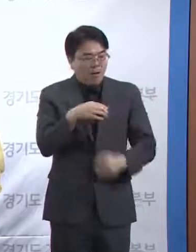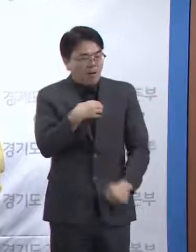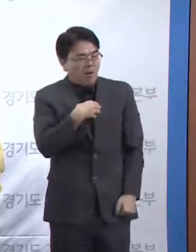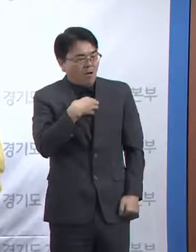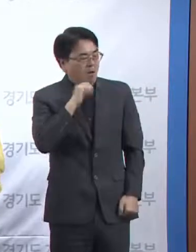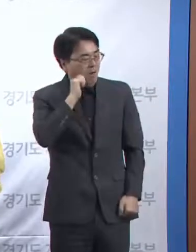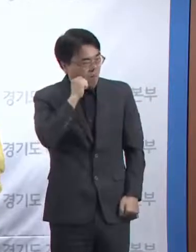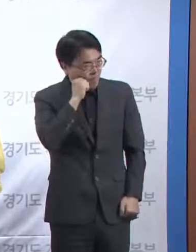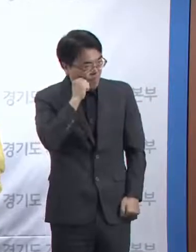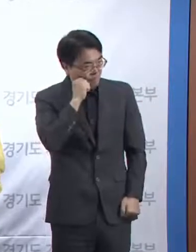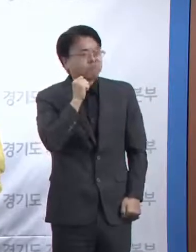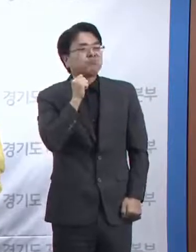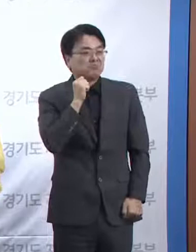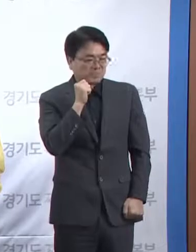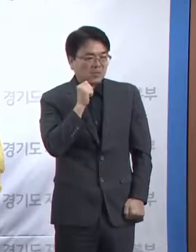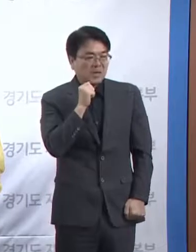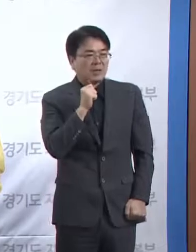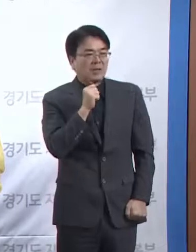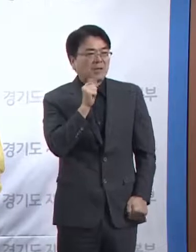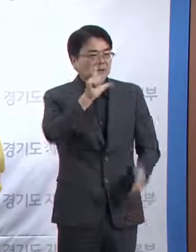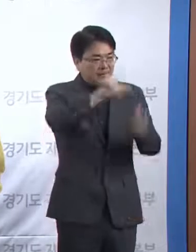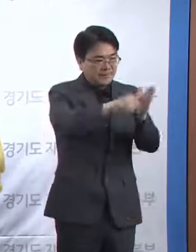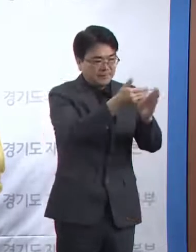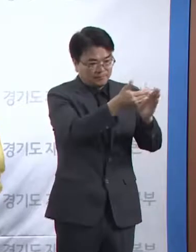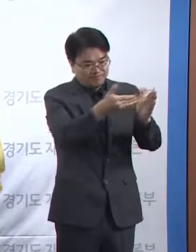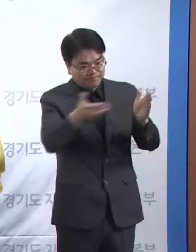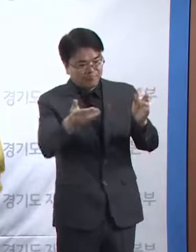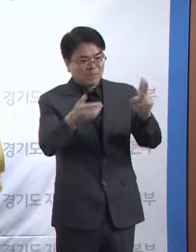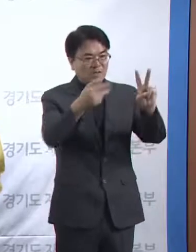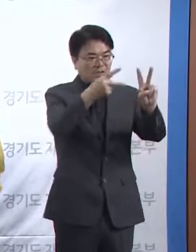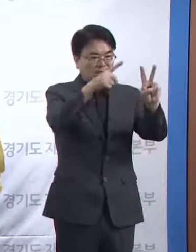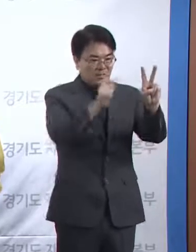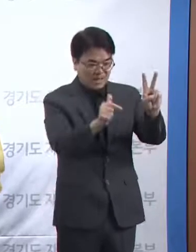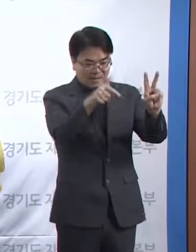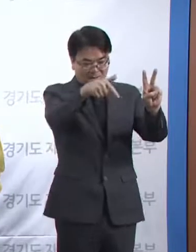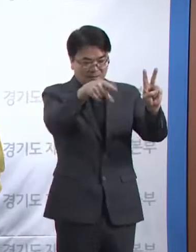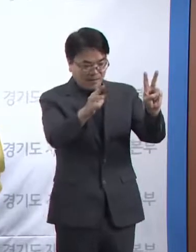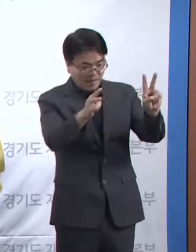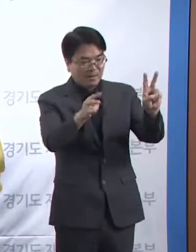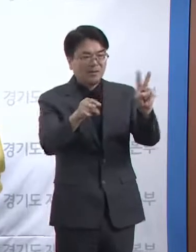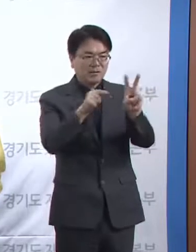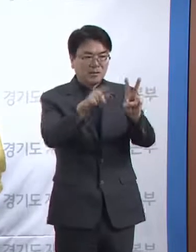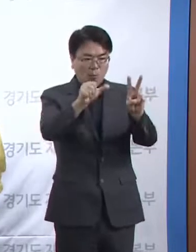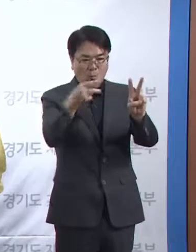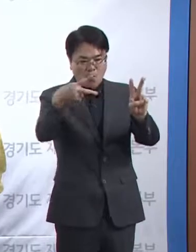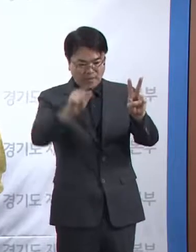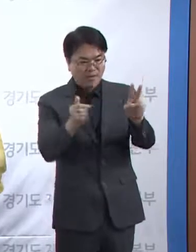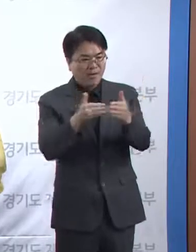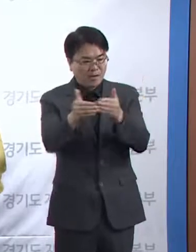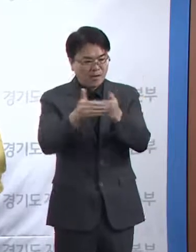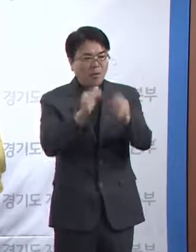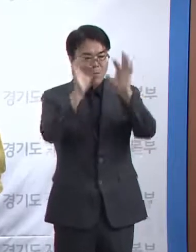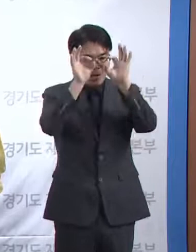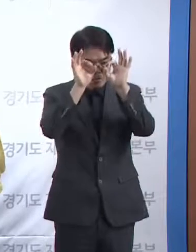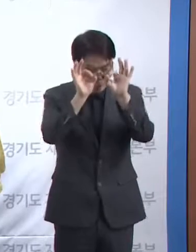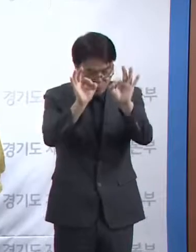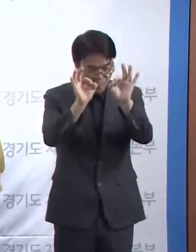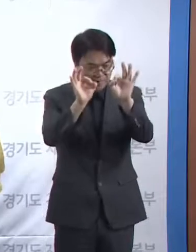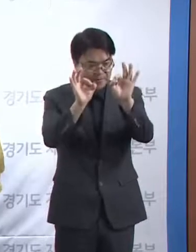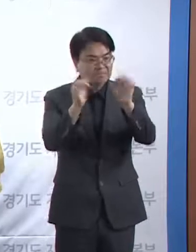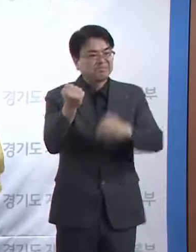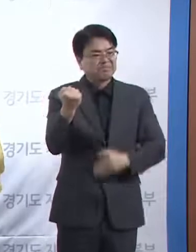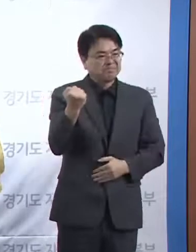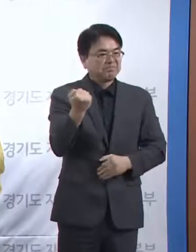그런데 이게 2단계 넘어가고 2.5단계 넘어가는 지금 1단계와는 또 다른 의미가 있습니다. 계속 안 좋은